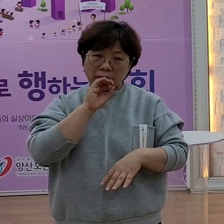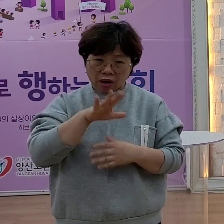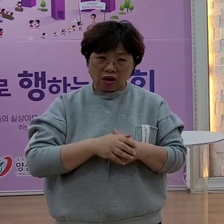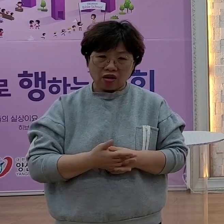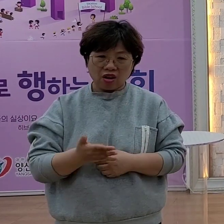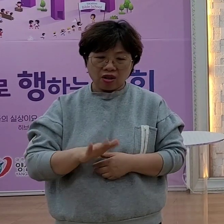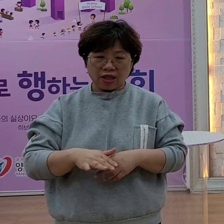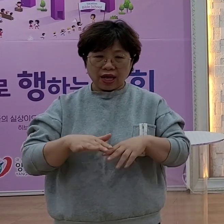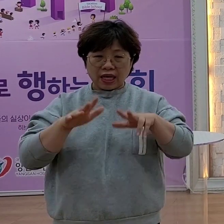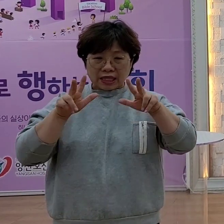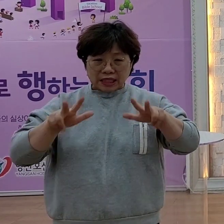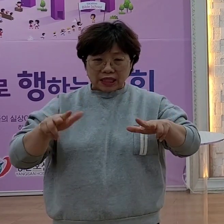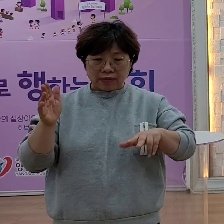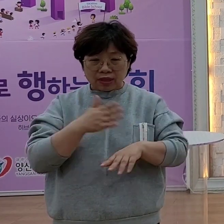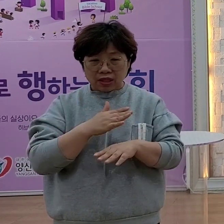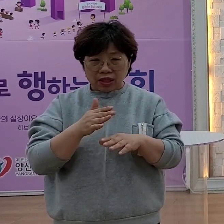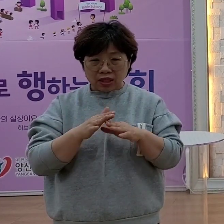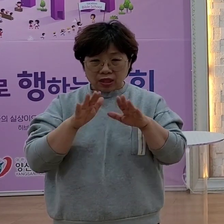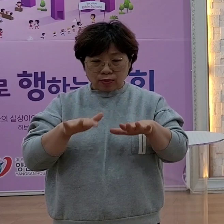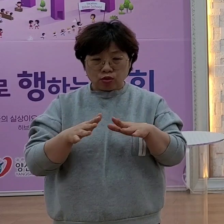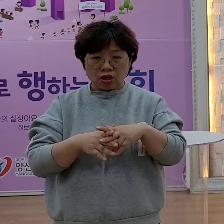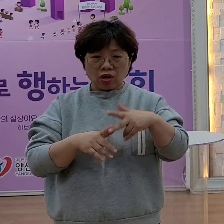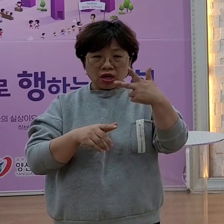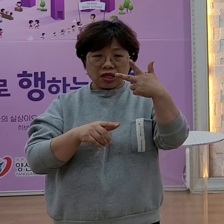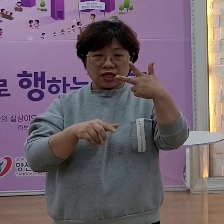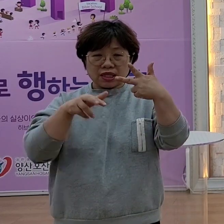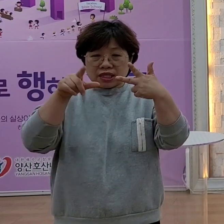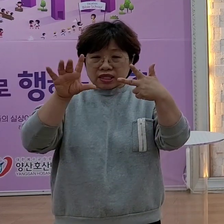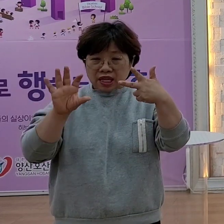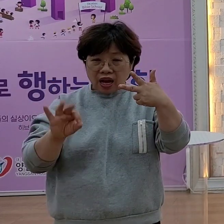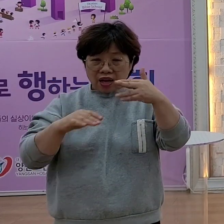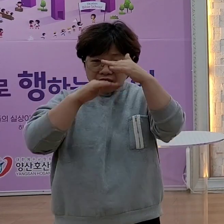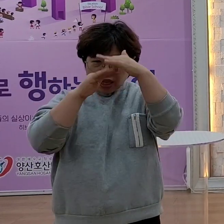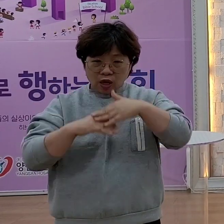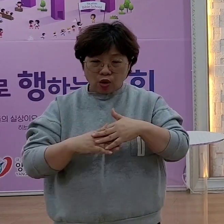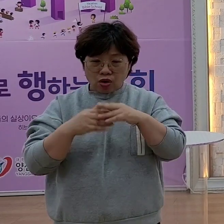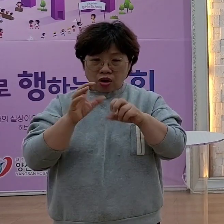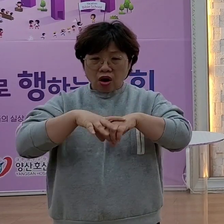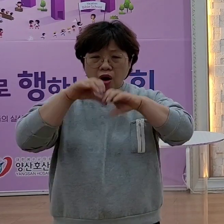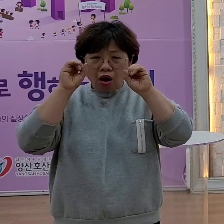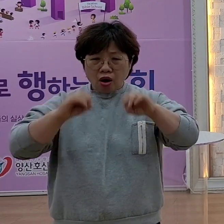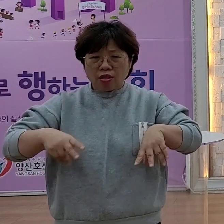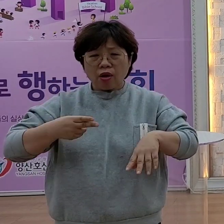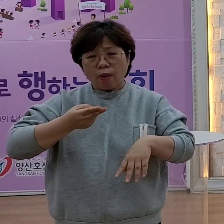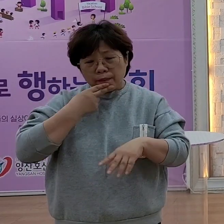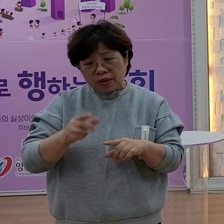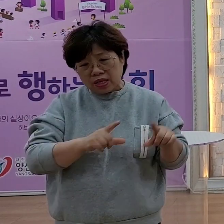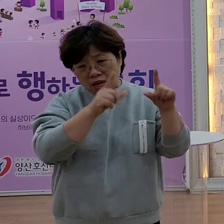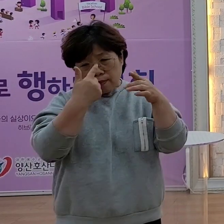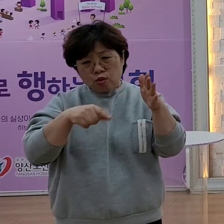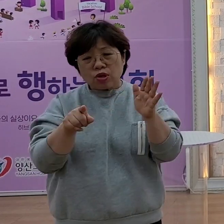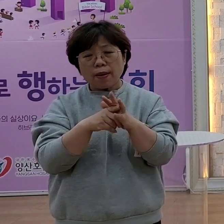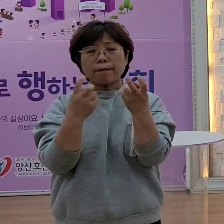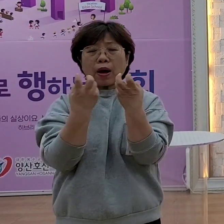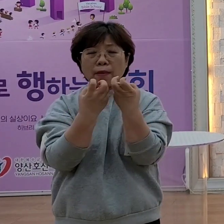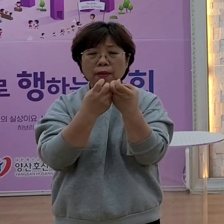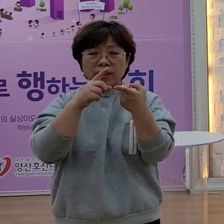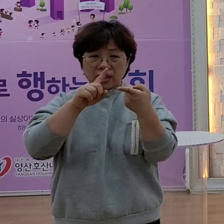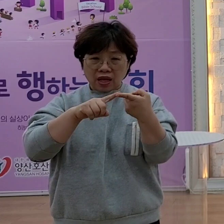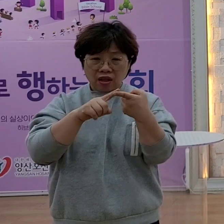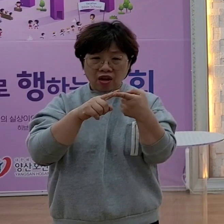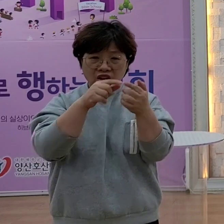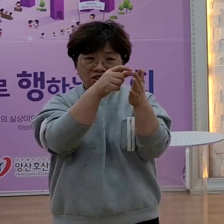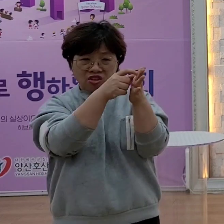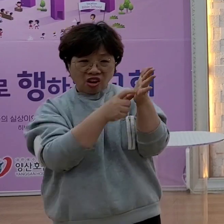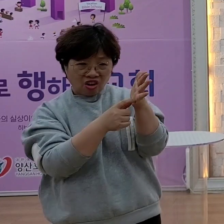있는데, 그래서 우리가 어떻게 하면 이제 값진 인생을 후회하지 않는 그런 인생을 살 수 있을 것인가, 이것에